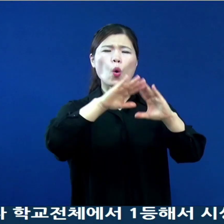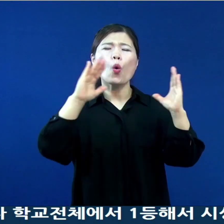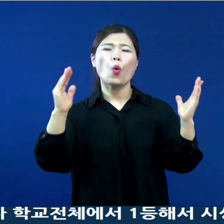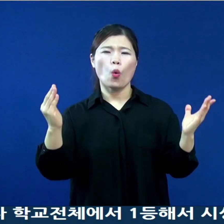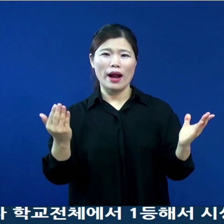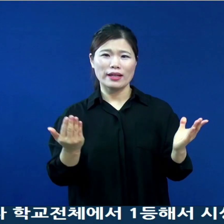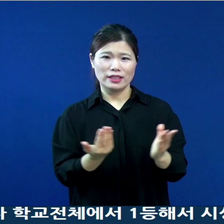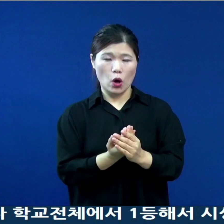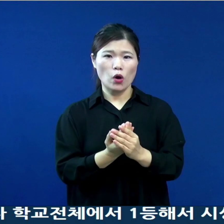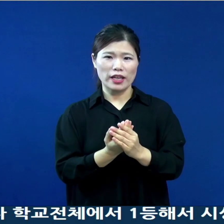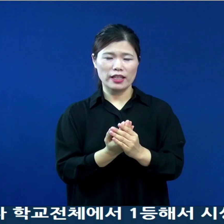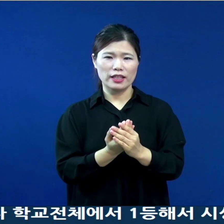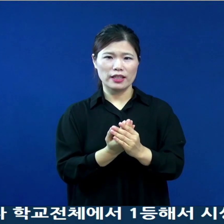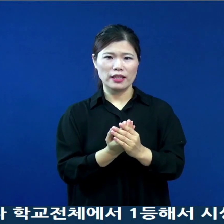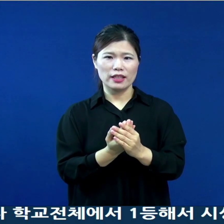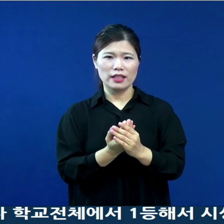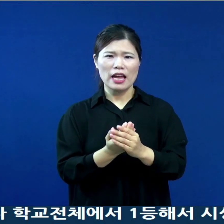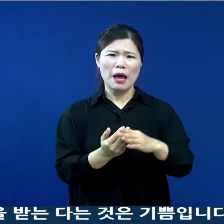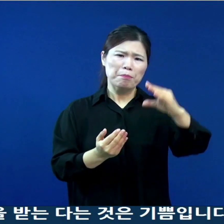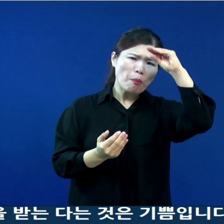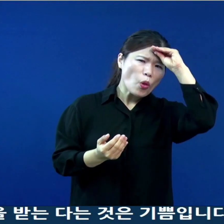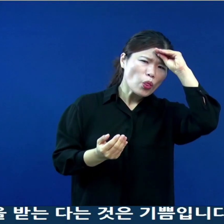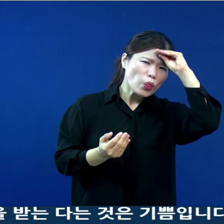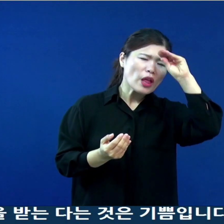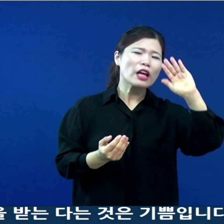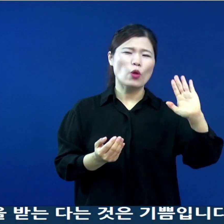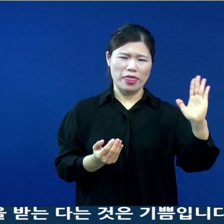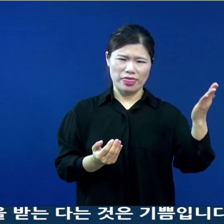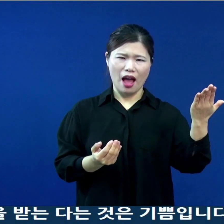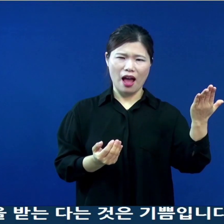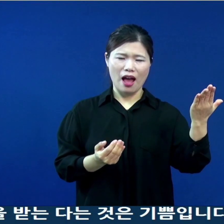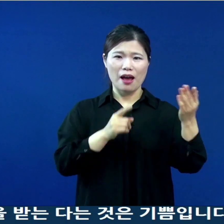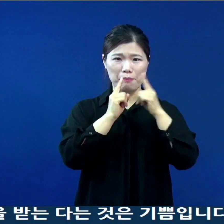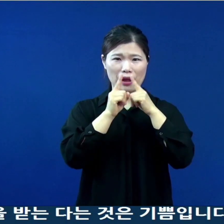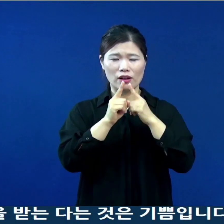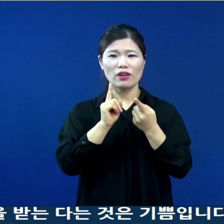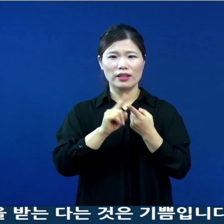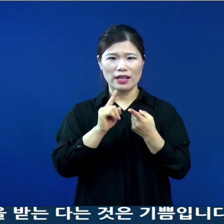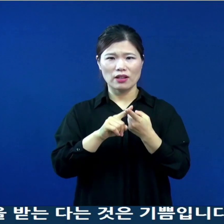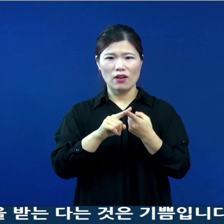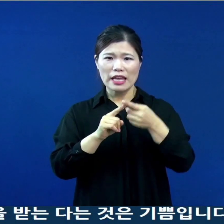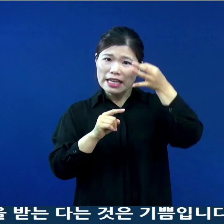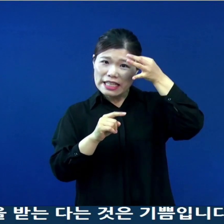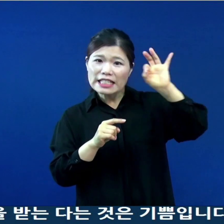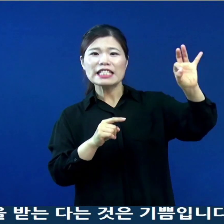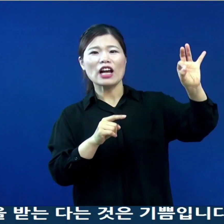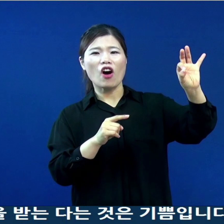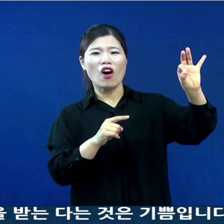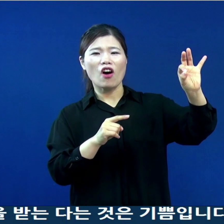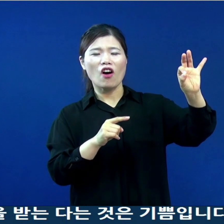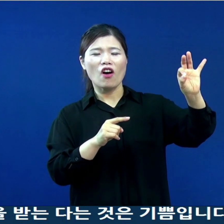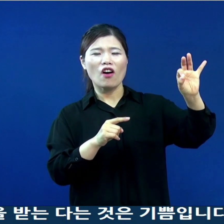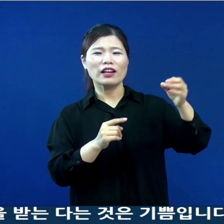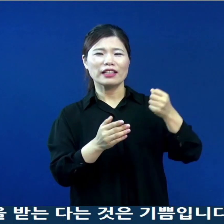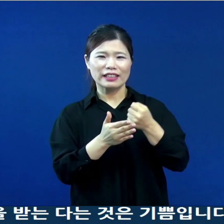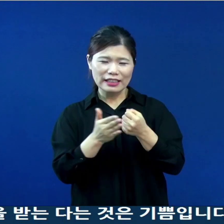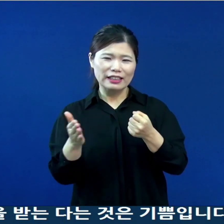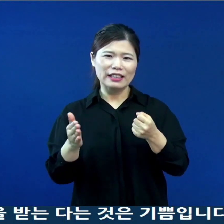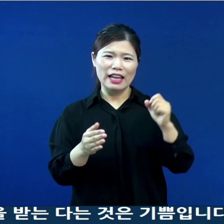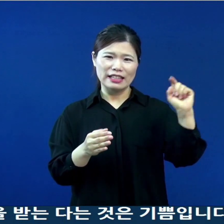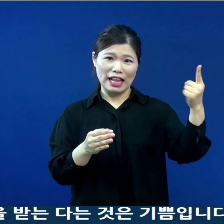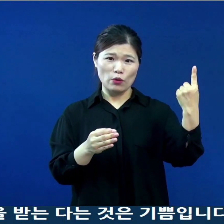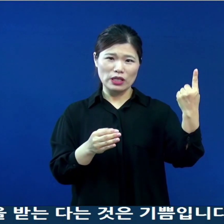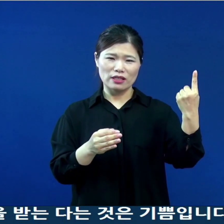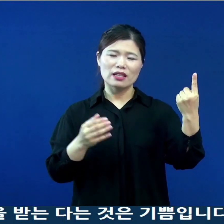총괄적인 이런 따라가야 될 본이다, 이런 그 인정을 받으면서, 그 인정받으면서 다윗은